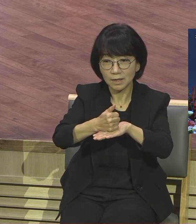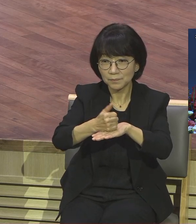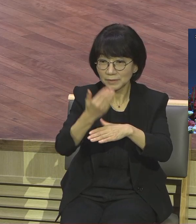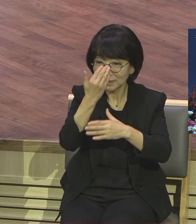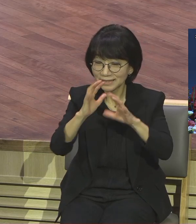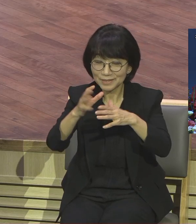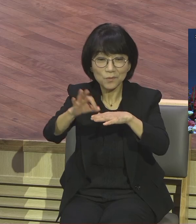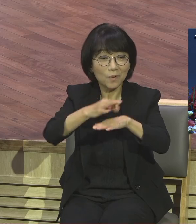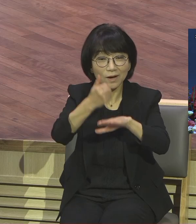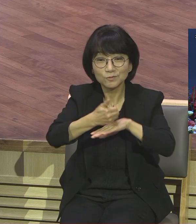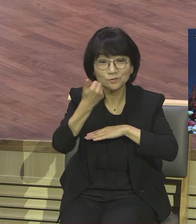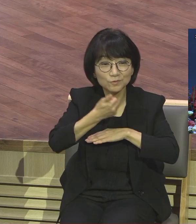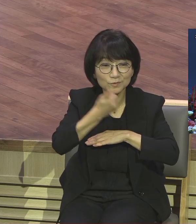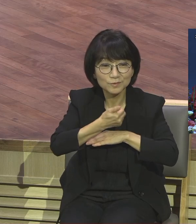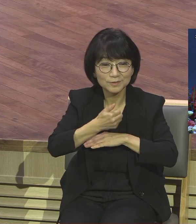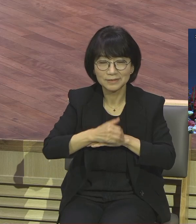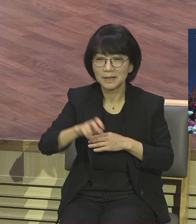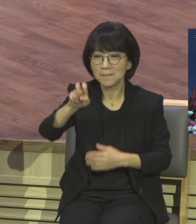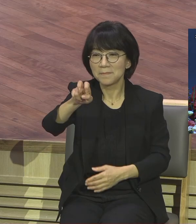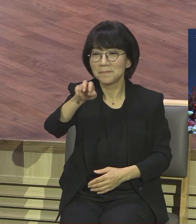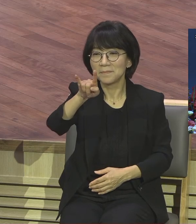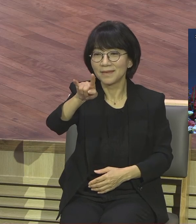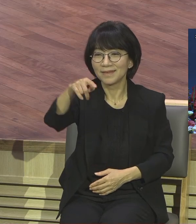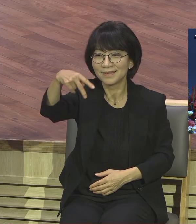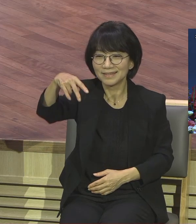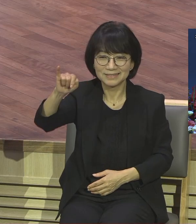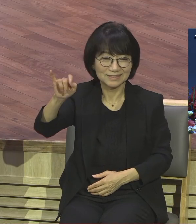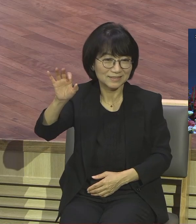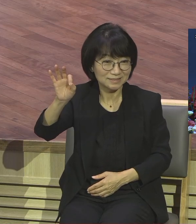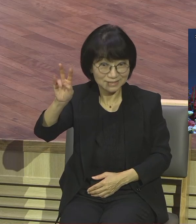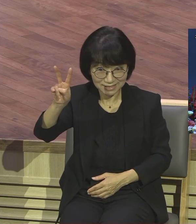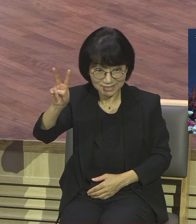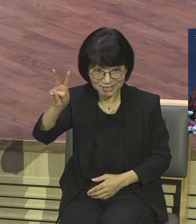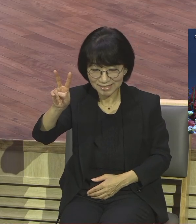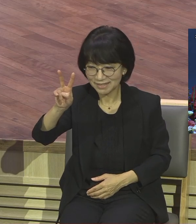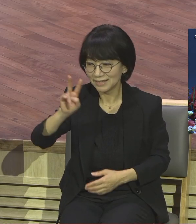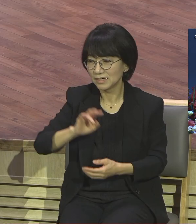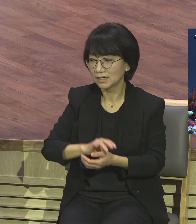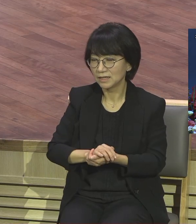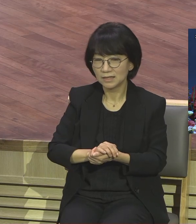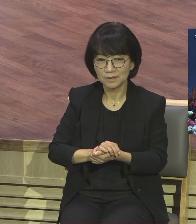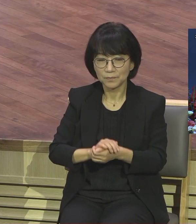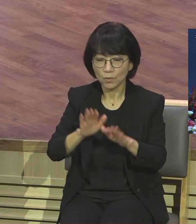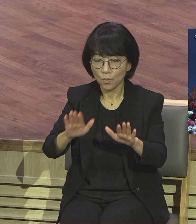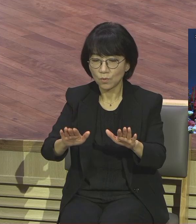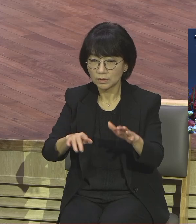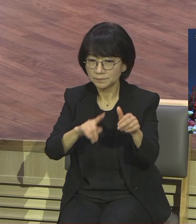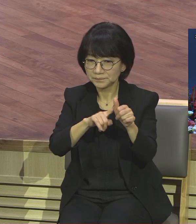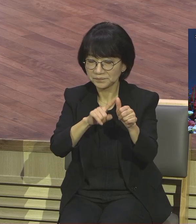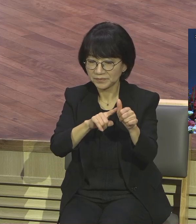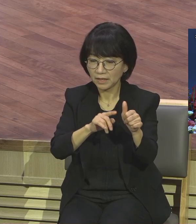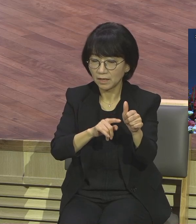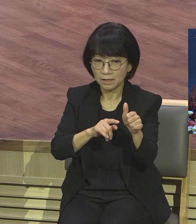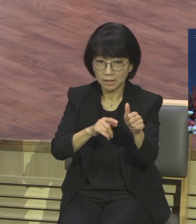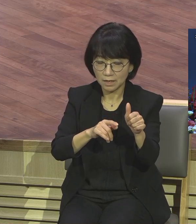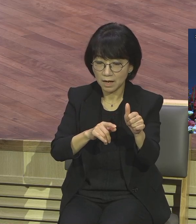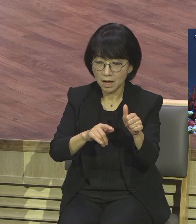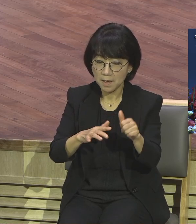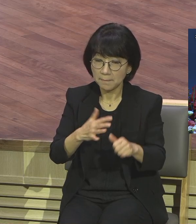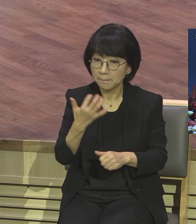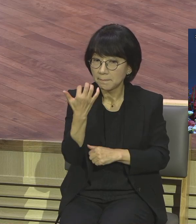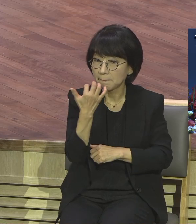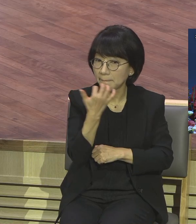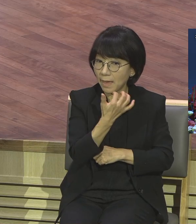하는 사용하는 표현이에요. 이스라엘의 왕이십니다. 다시 말해서 바들로매의 고백이 베드로의 이